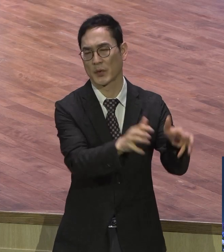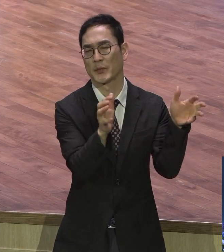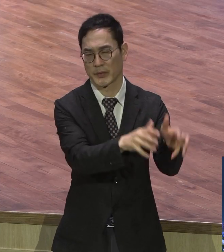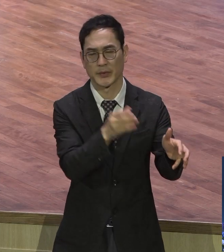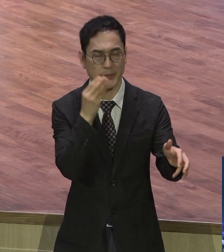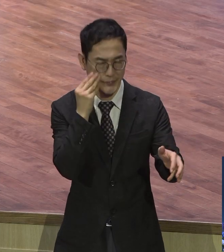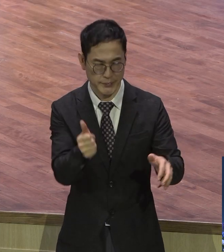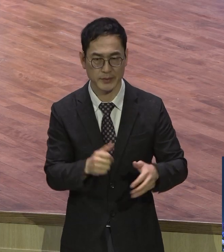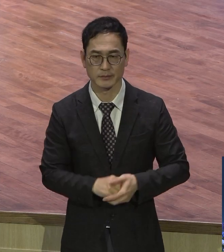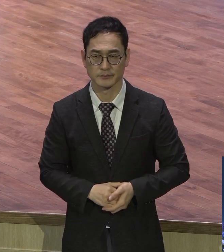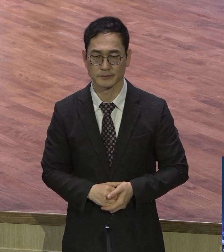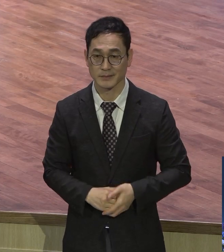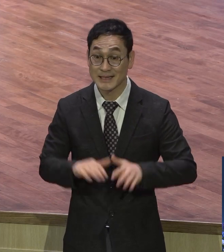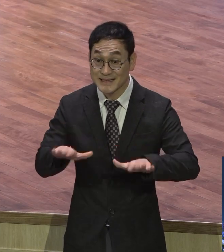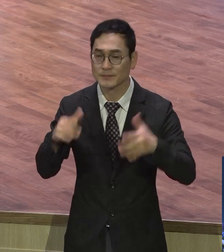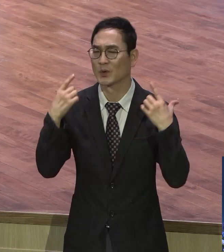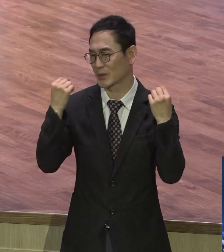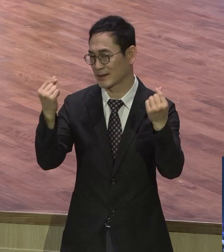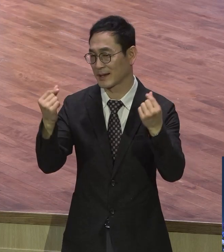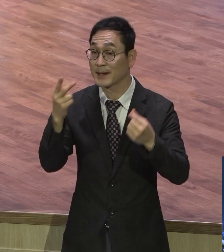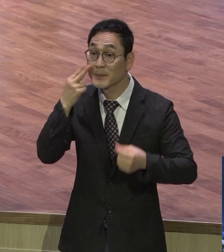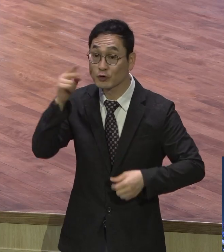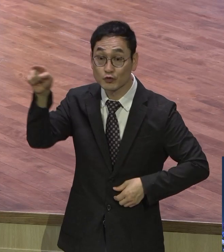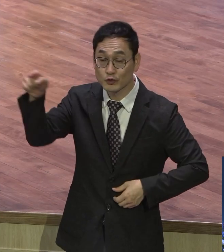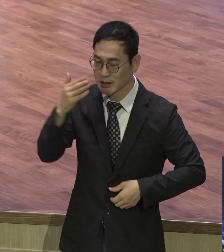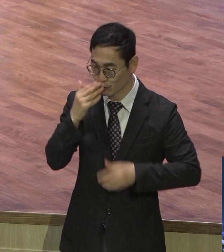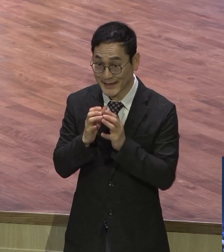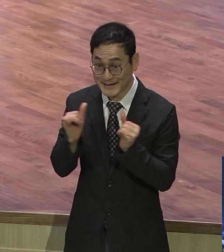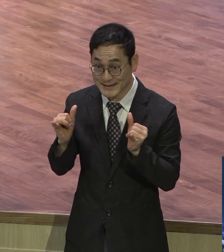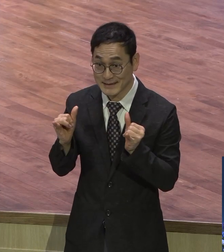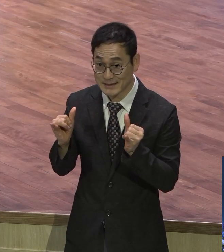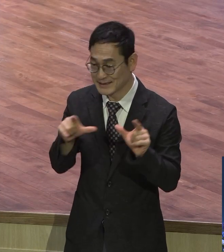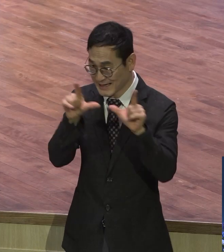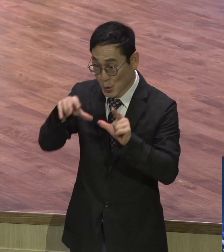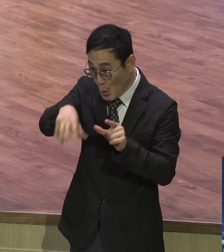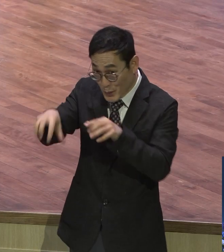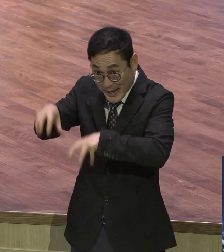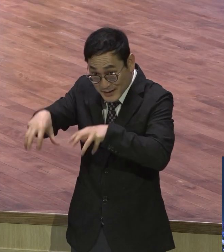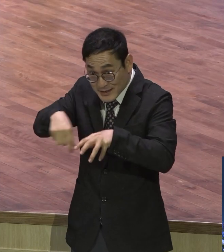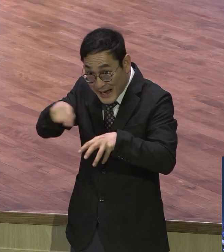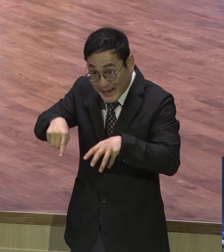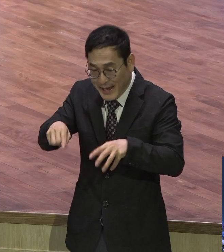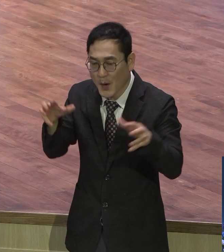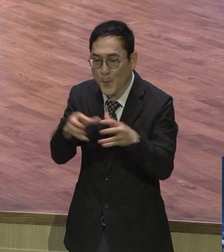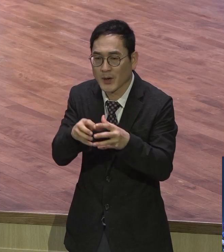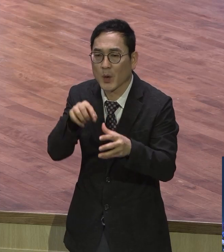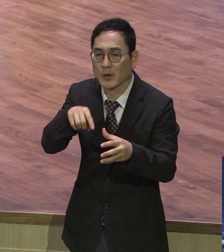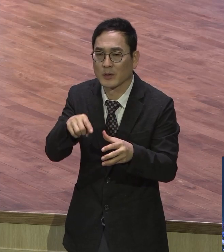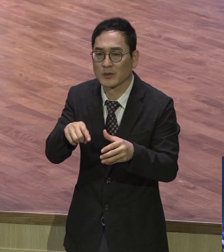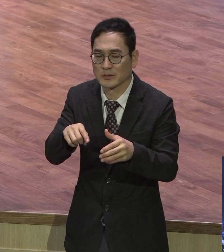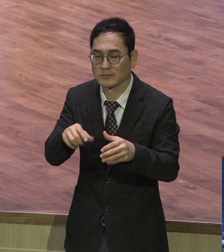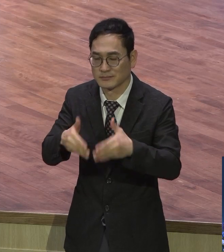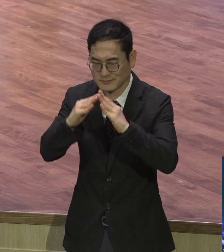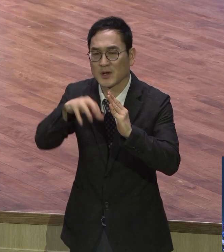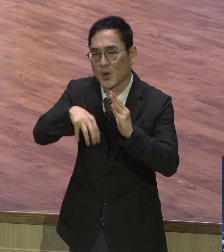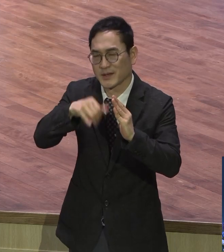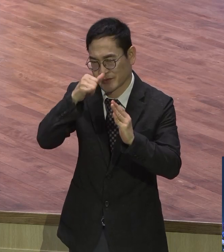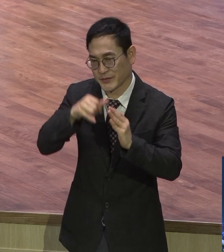마찬가지. 저 미국 가면요. 유대인들이 사는 곳에 꼭 회당이 있어요. 유럽 가도 마찬가지예요.